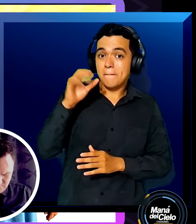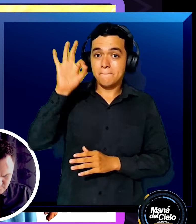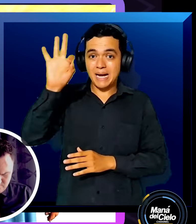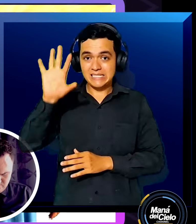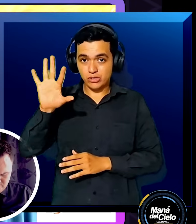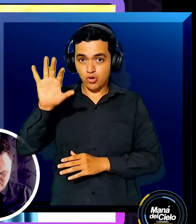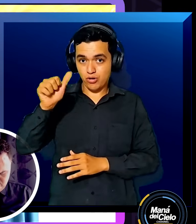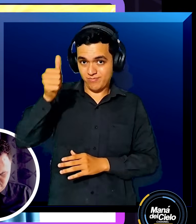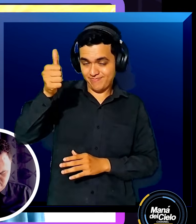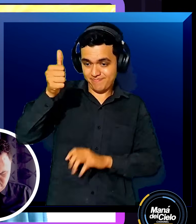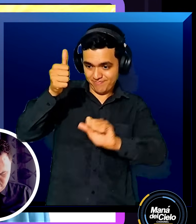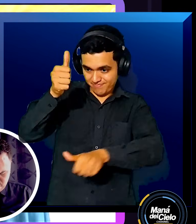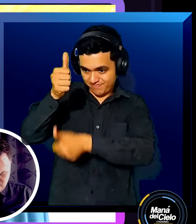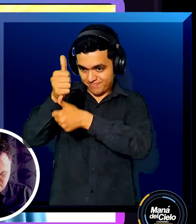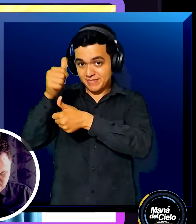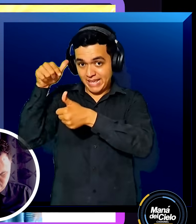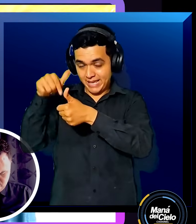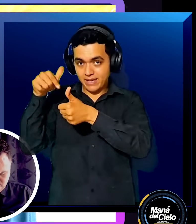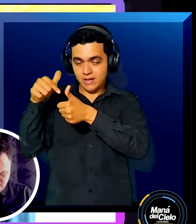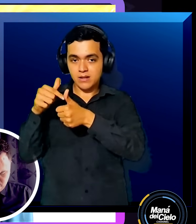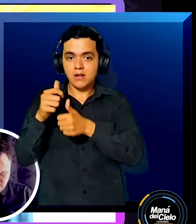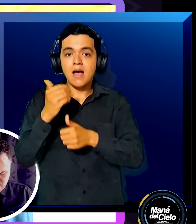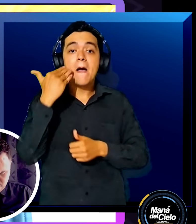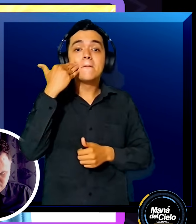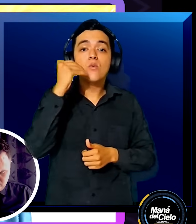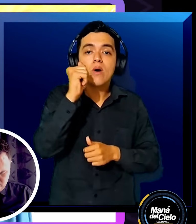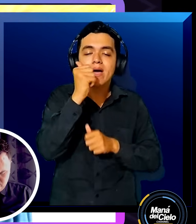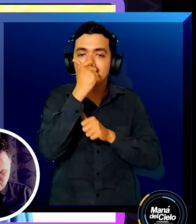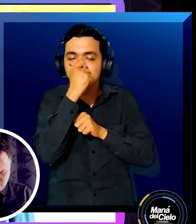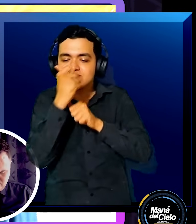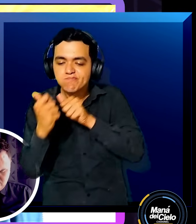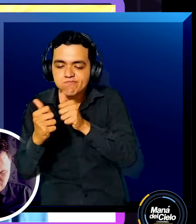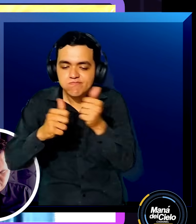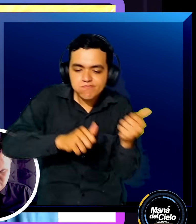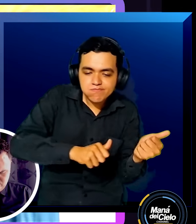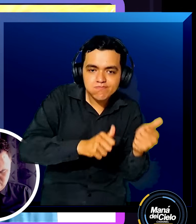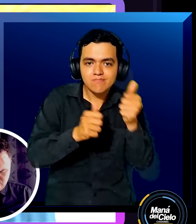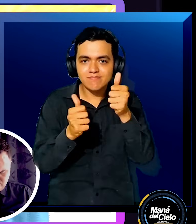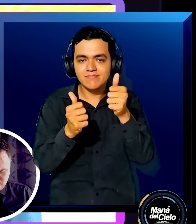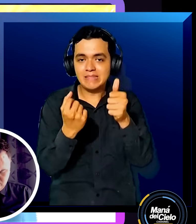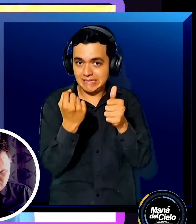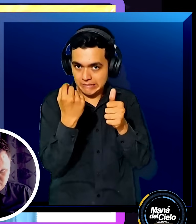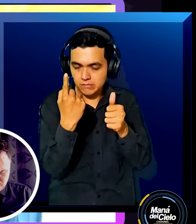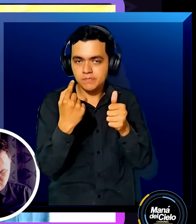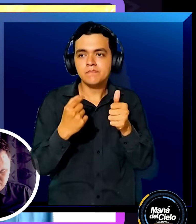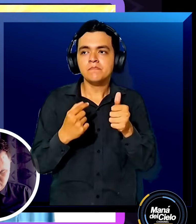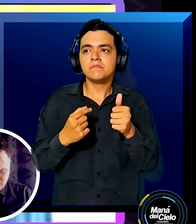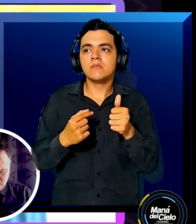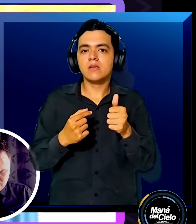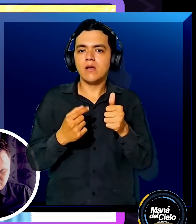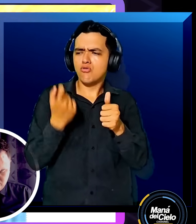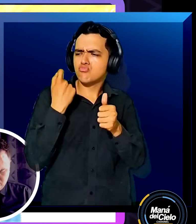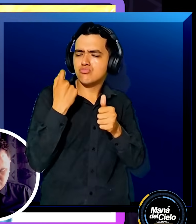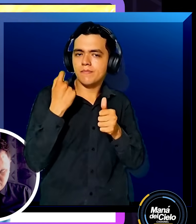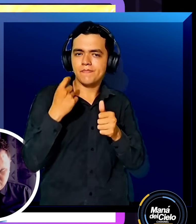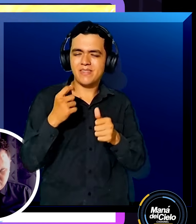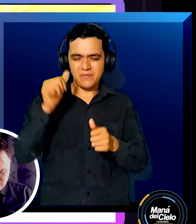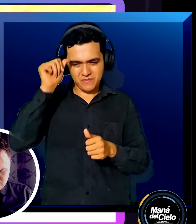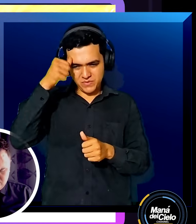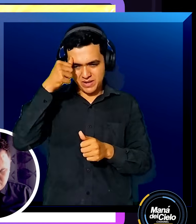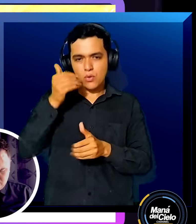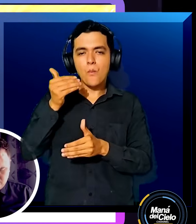Y yo estaba sentada allá en un rincón, mi esposo estaba predicando, yo estaba orando, orando que Dios le diera la palabra, le diera la